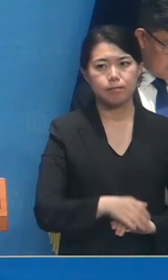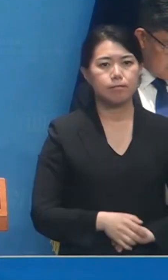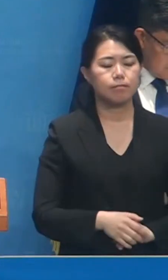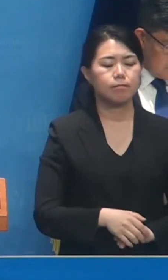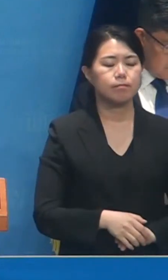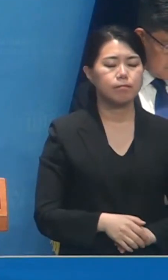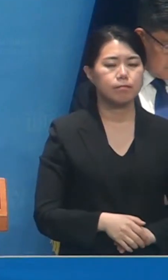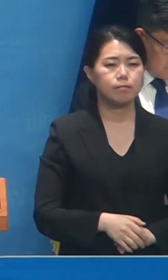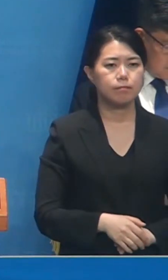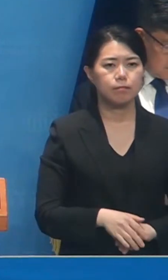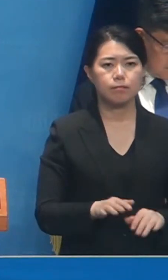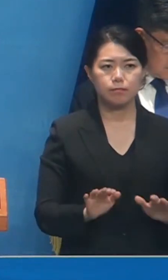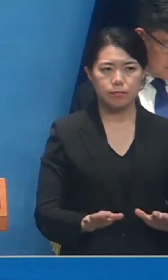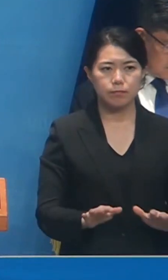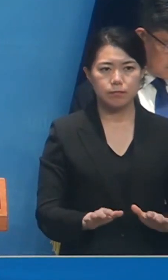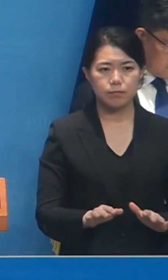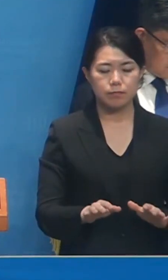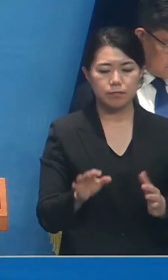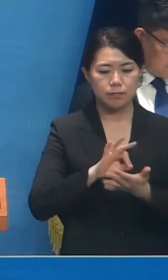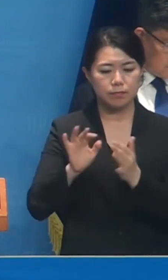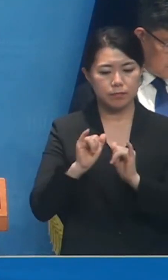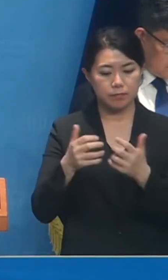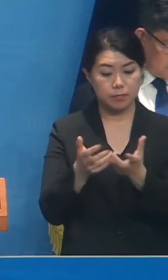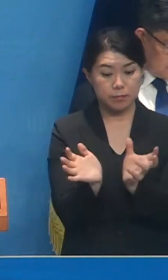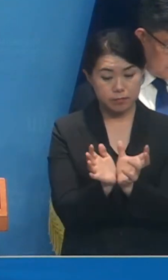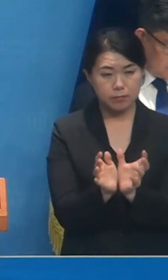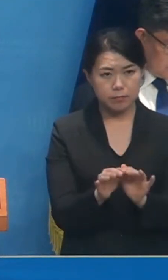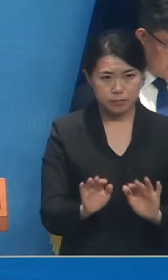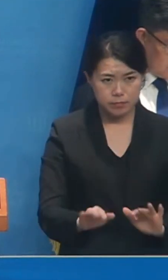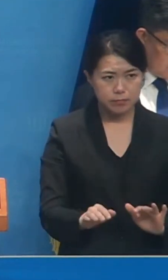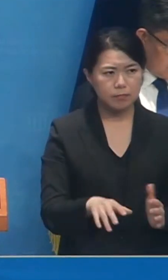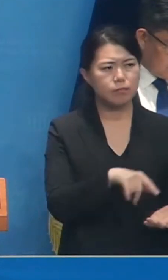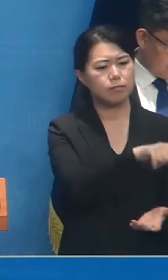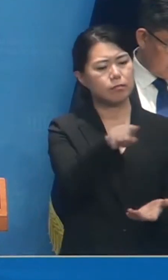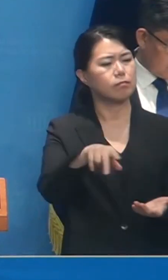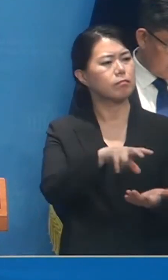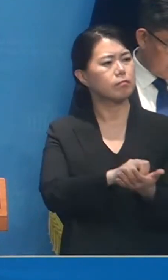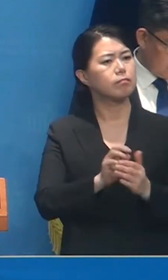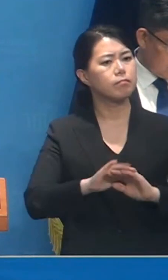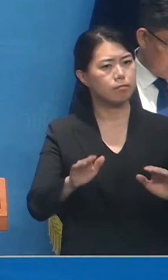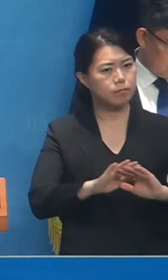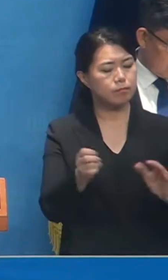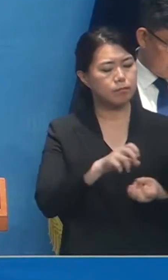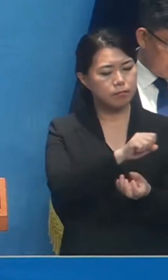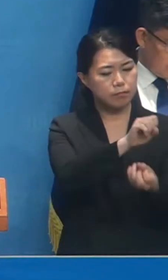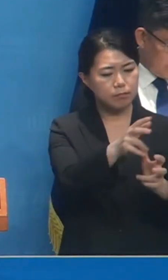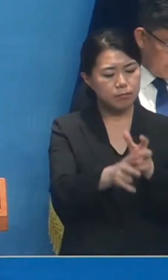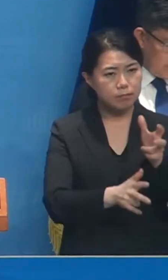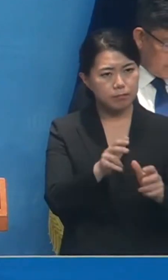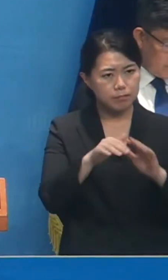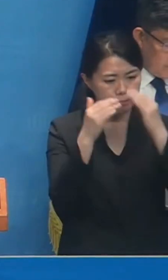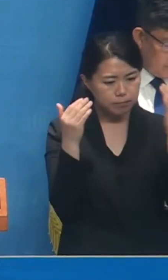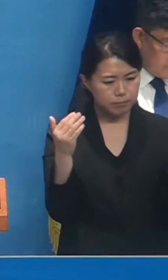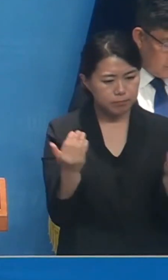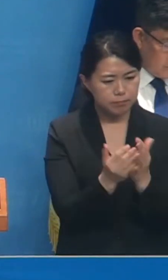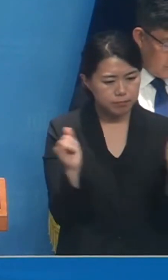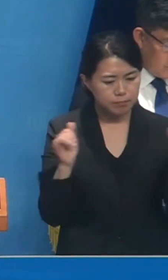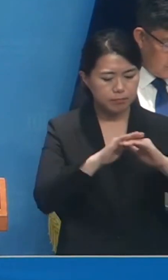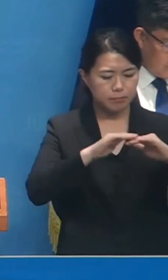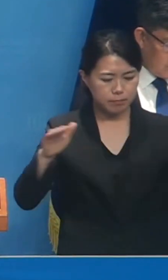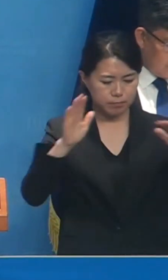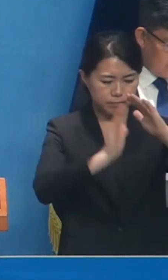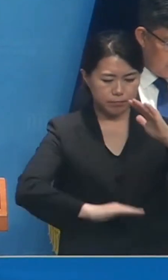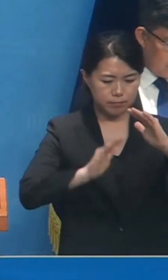있습니다. 저희 사용자 단체 역시 이러한 문제들을 해결하고 택배 산업이 모든 구성원에게